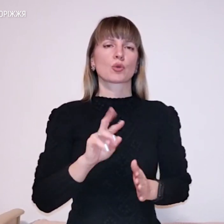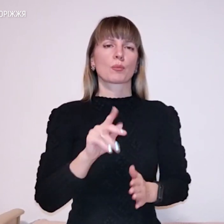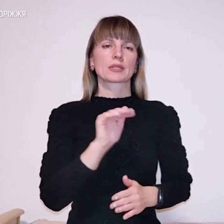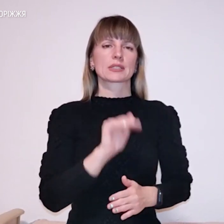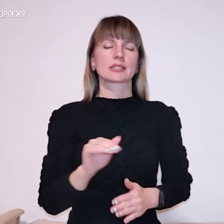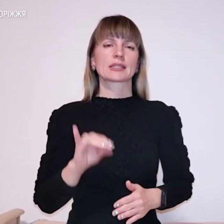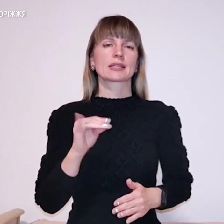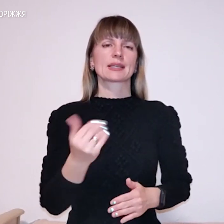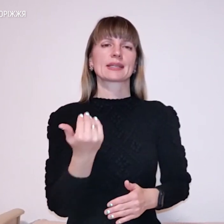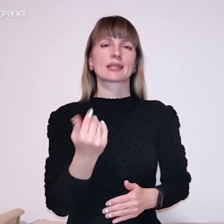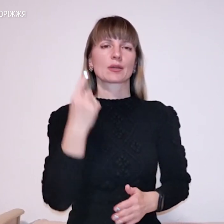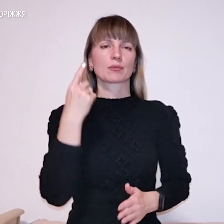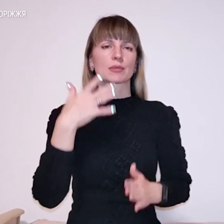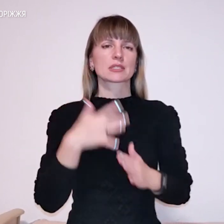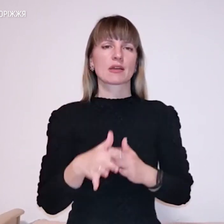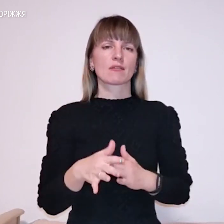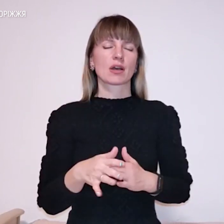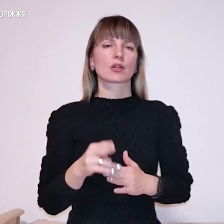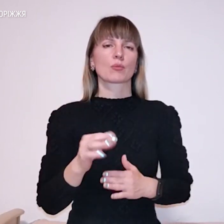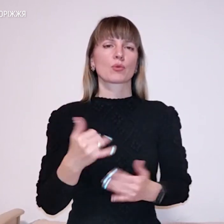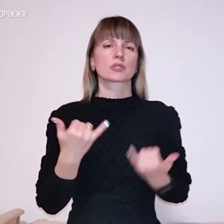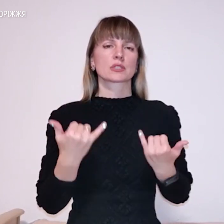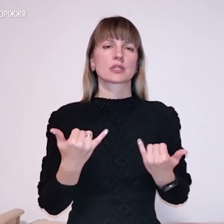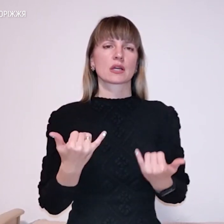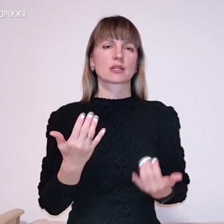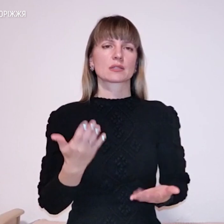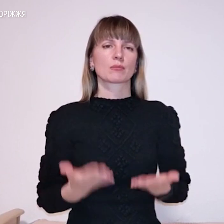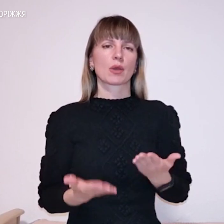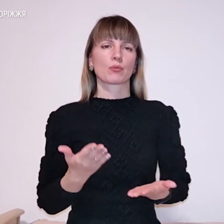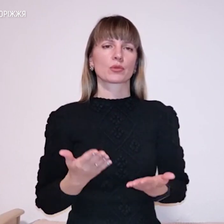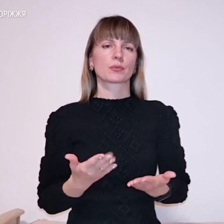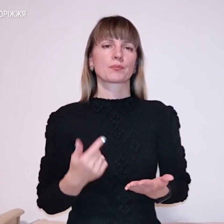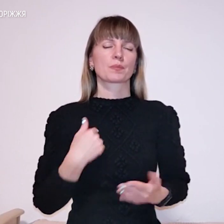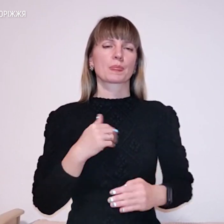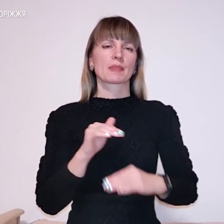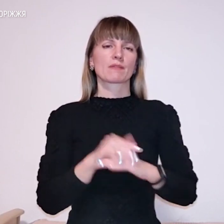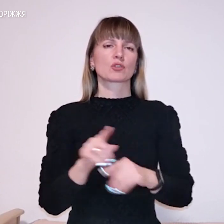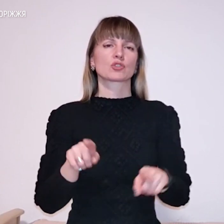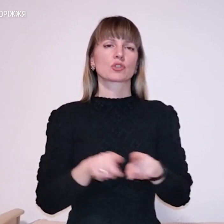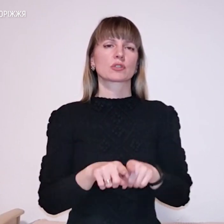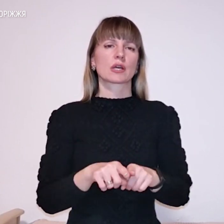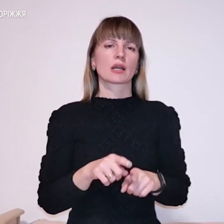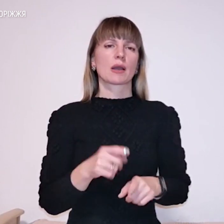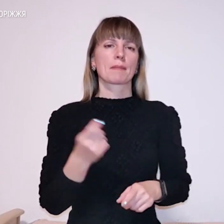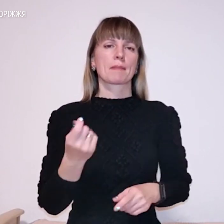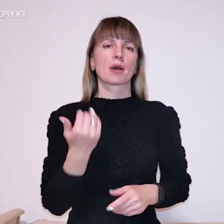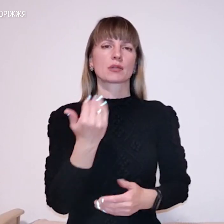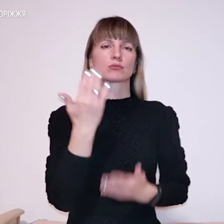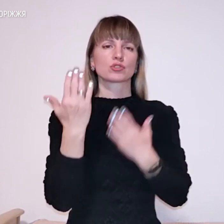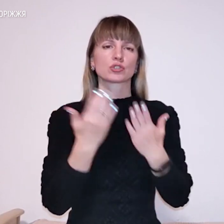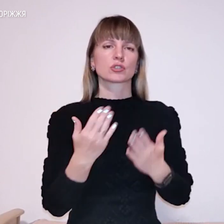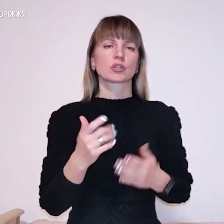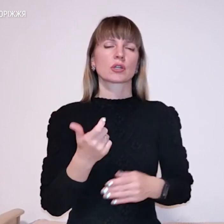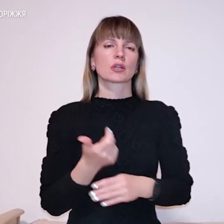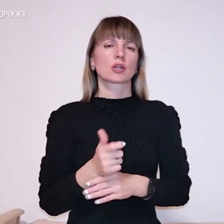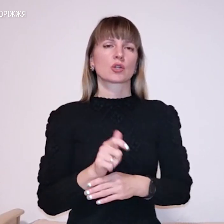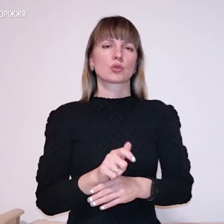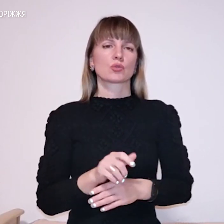і їх пізнавали, бо зараз, мабуть, ну, ми виявили, що так не дуже їм читається. Не дуже в них є наснага